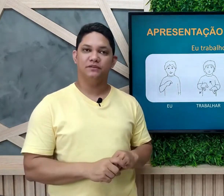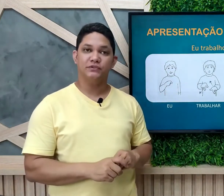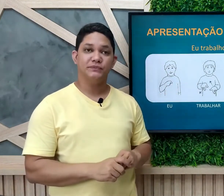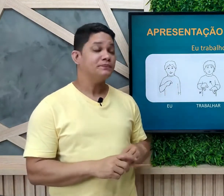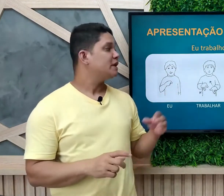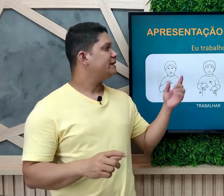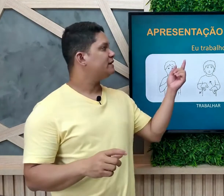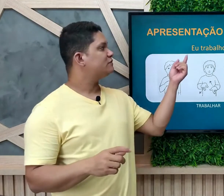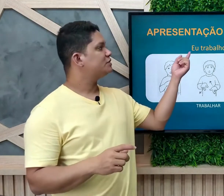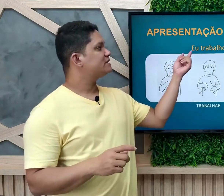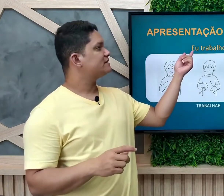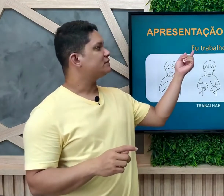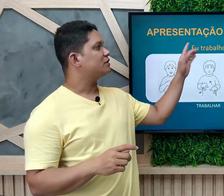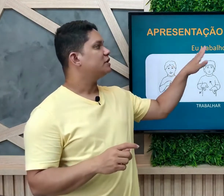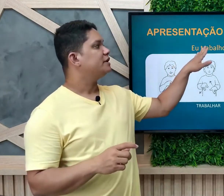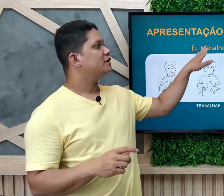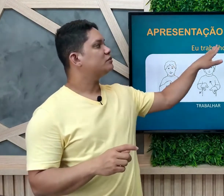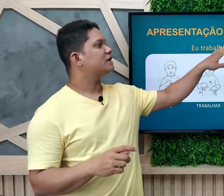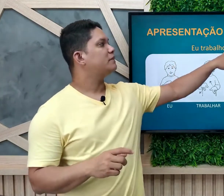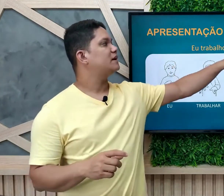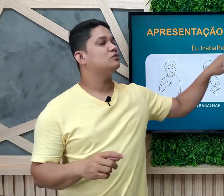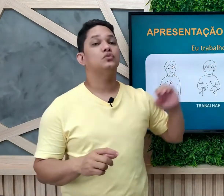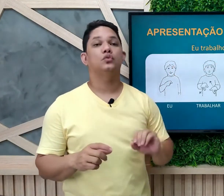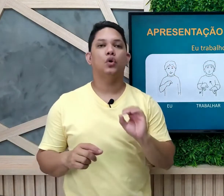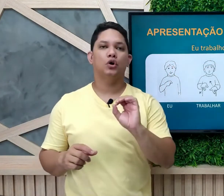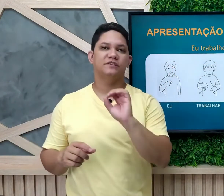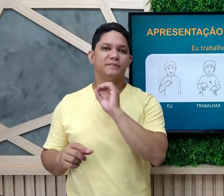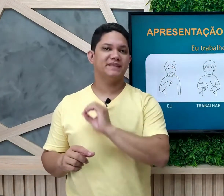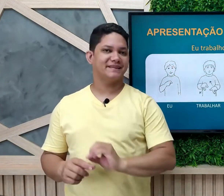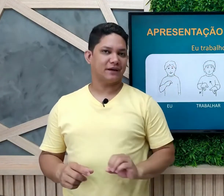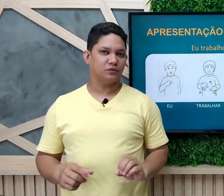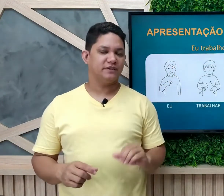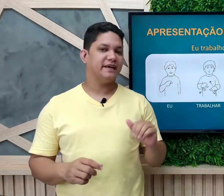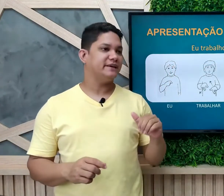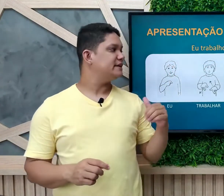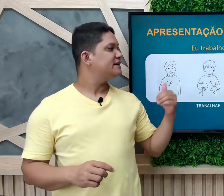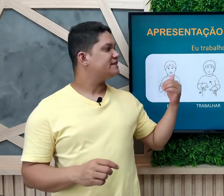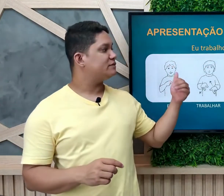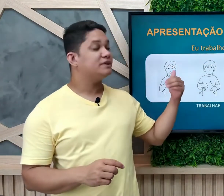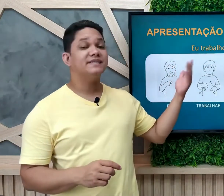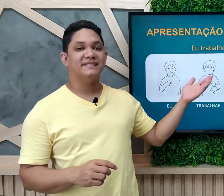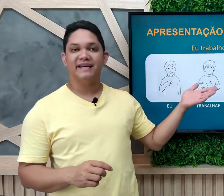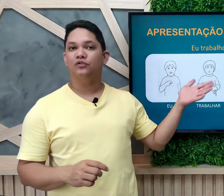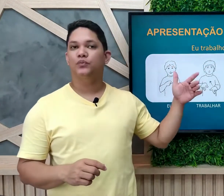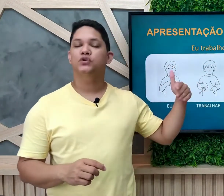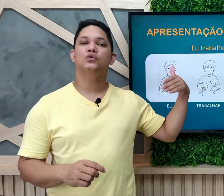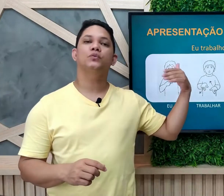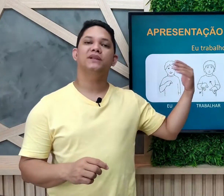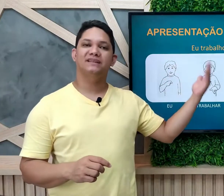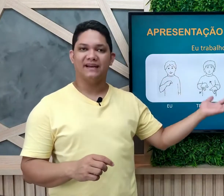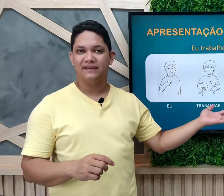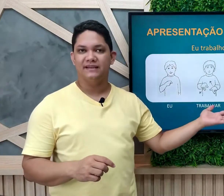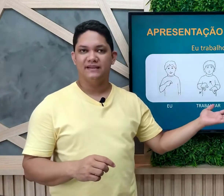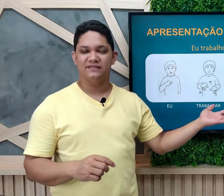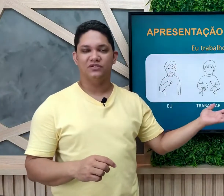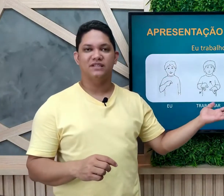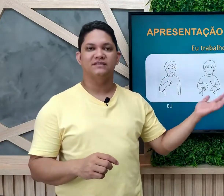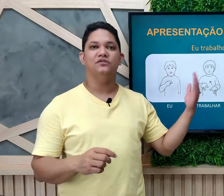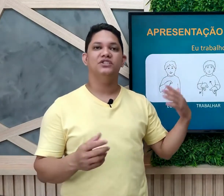trabalhamos. E aí eu vou dizer assim, olha, eu trabalho no hospital. E aí, se eu quiser, eu posso completar essa oração e dizer